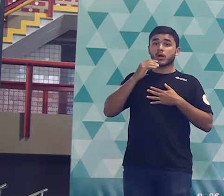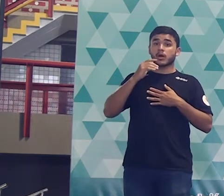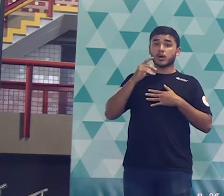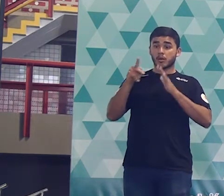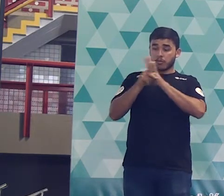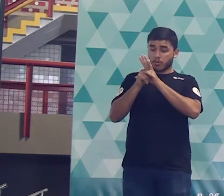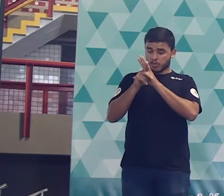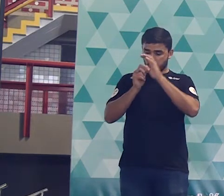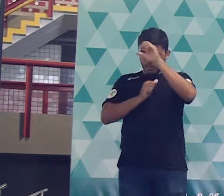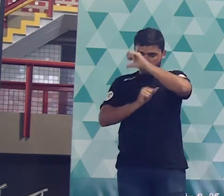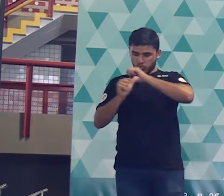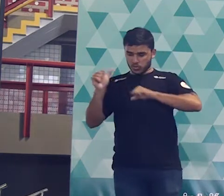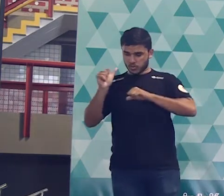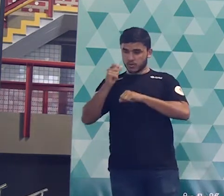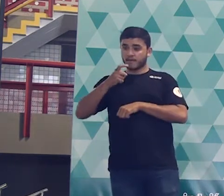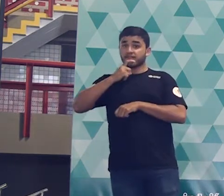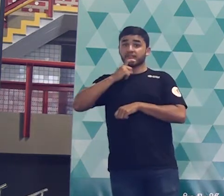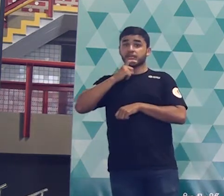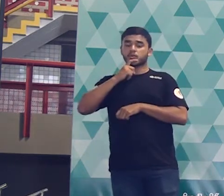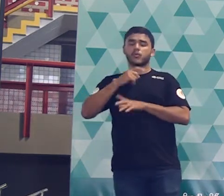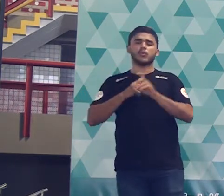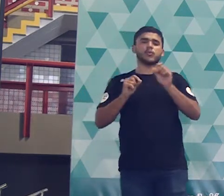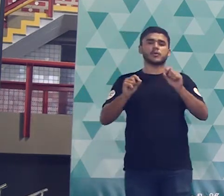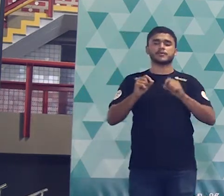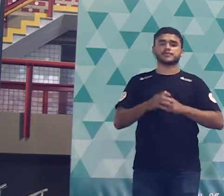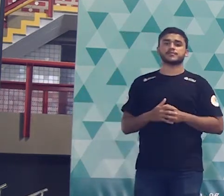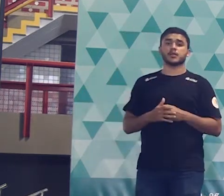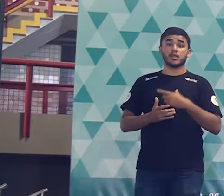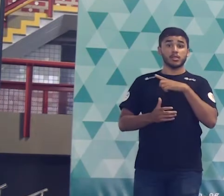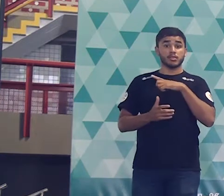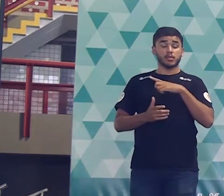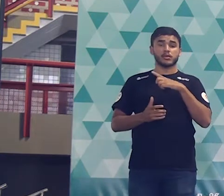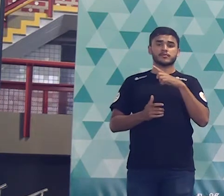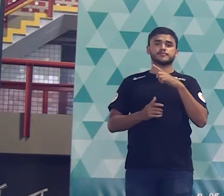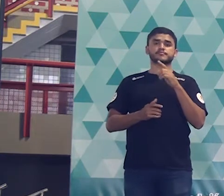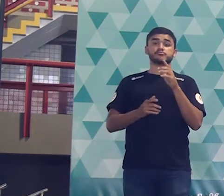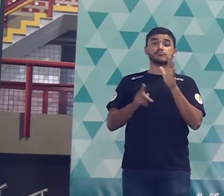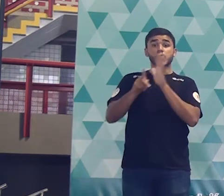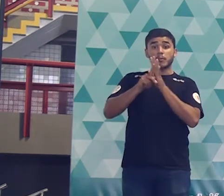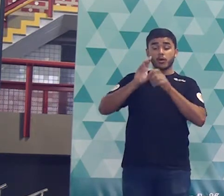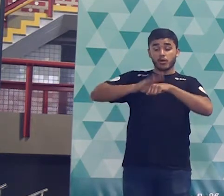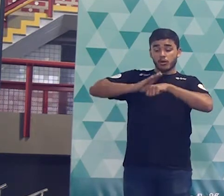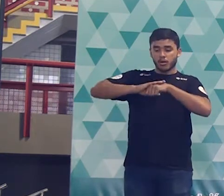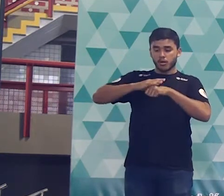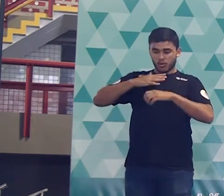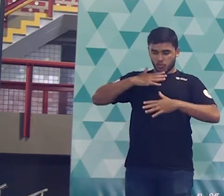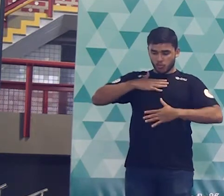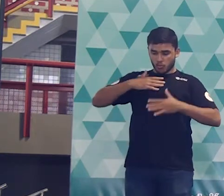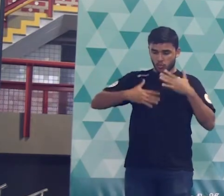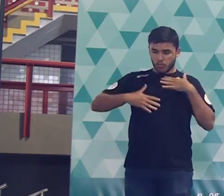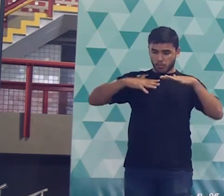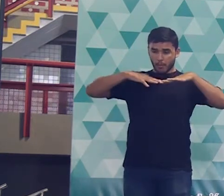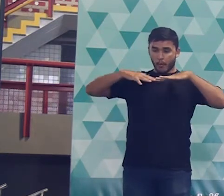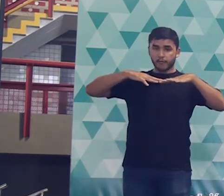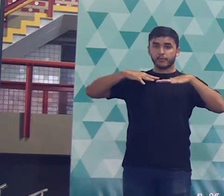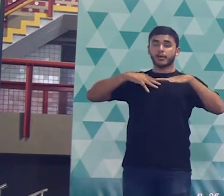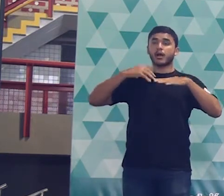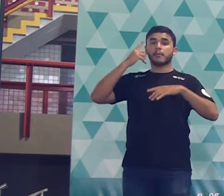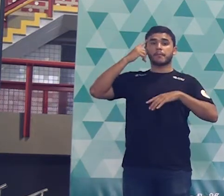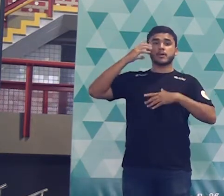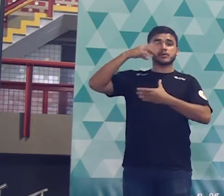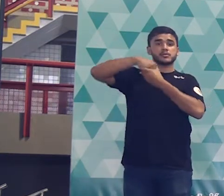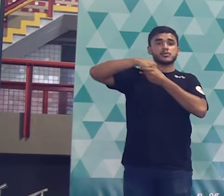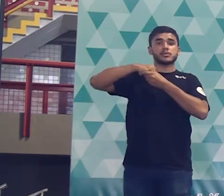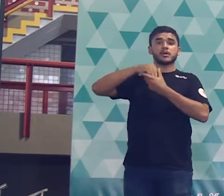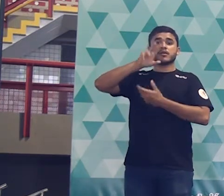corpo frio. Sempre vai ser assim. Você sempre vai ter o calor, vai ser a energia em movimento, onde ela sempre vai sair